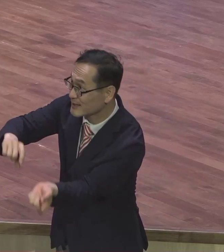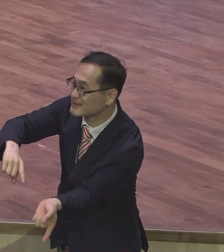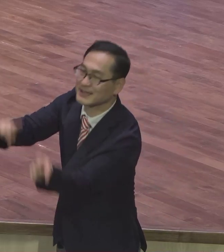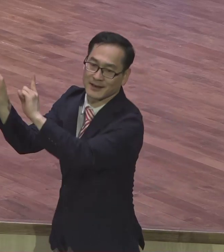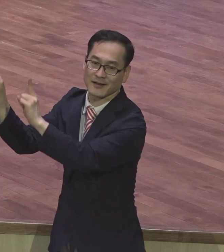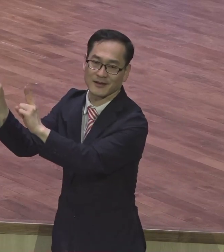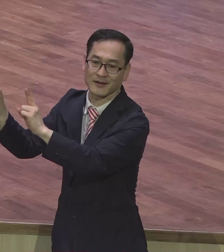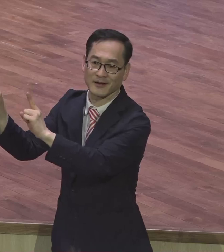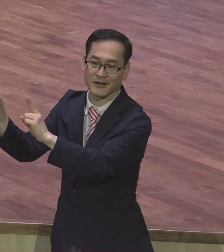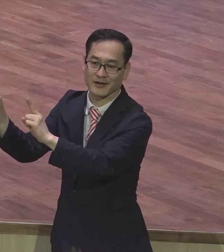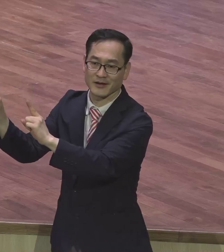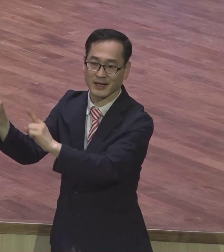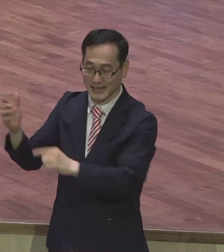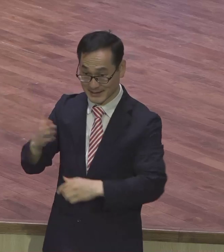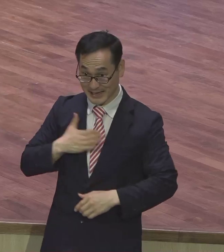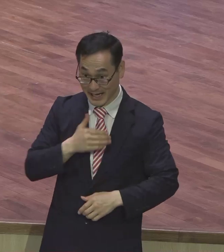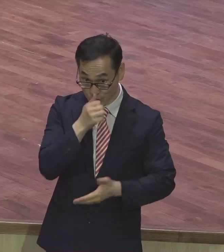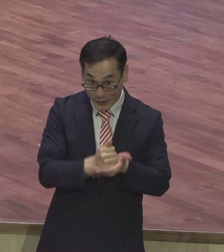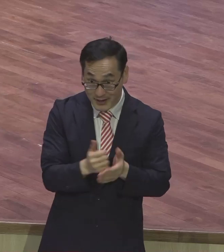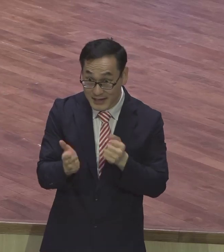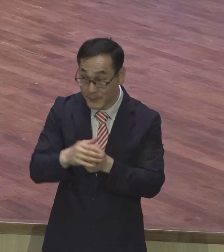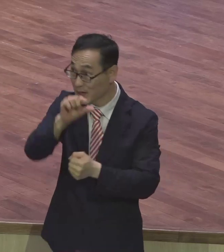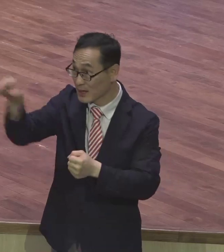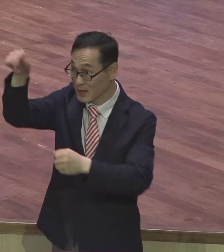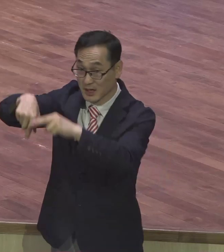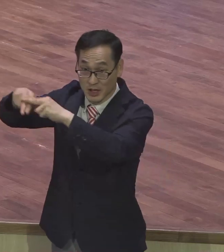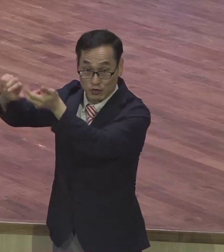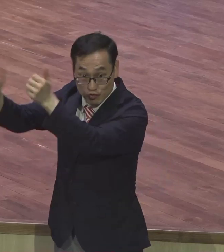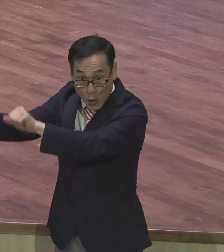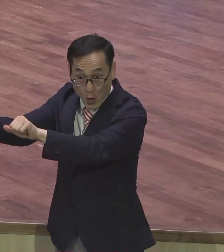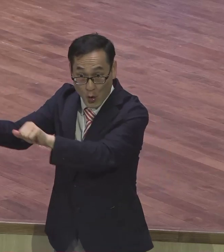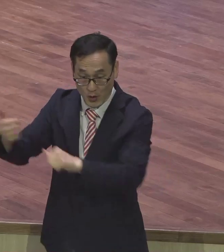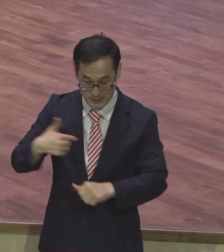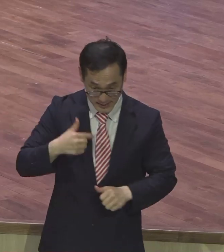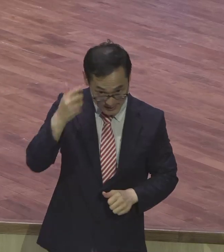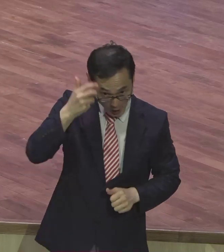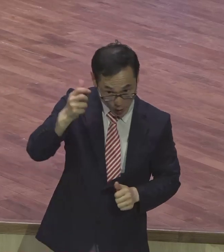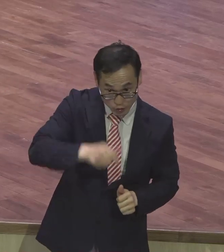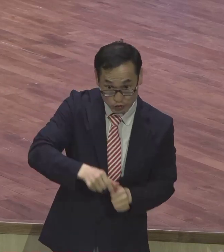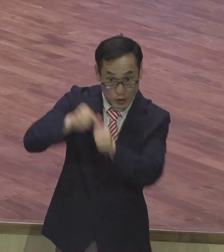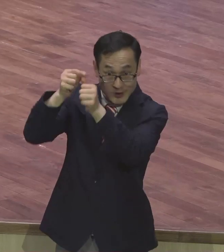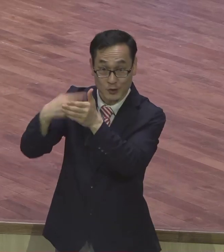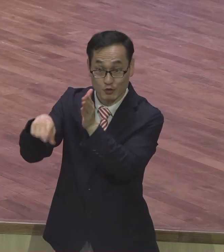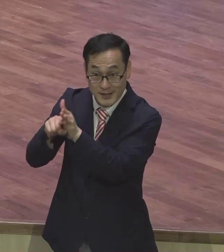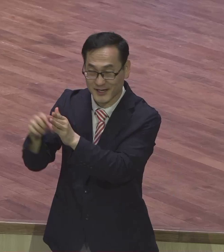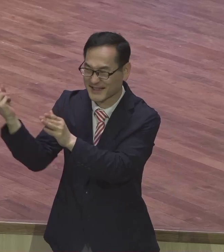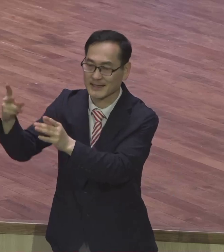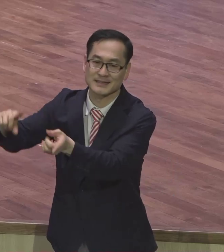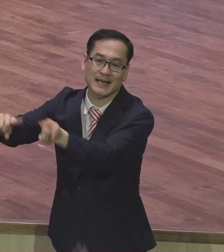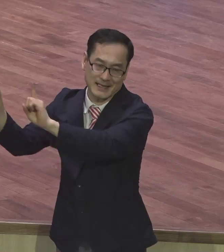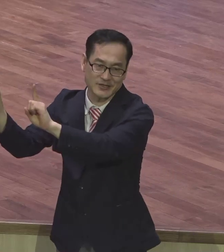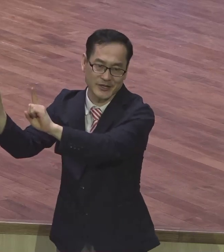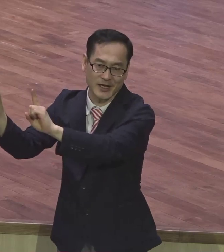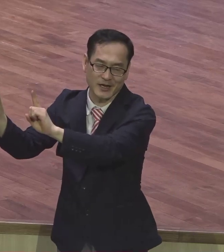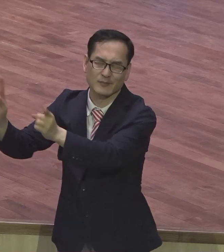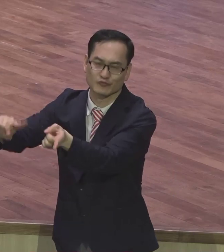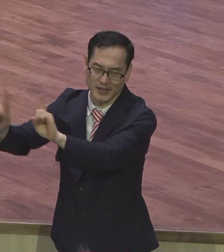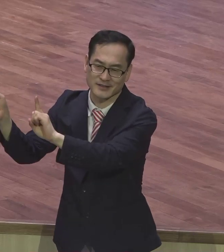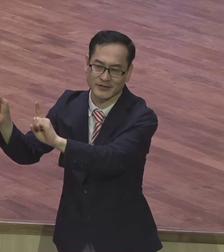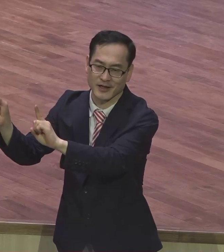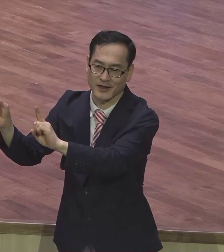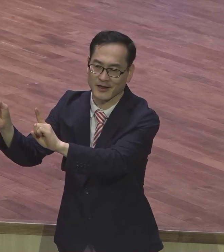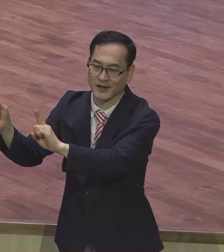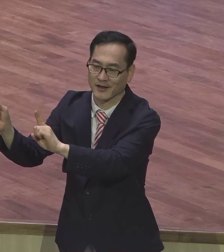예수님이 우리 대신 당하시고 우리를 구원해서 영생을 깨게 해서 다시 살아나셨느니라 부활하셨어 이런